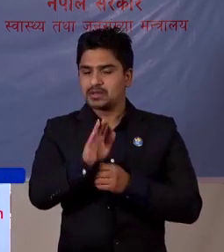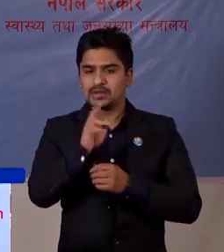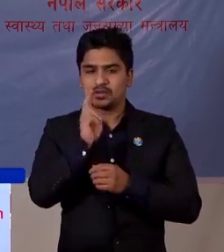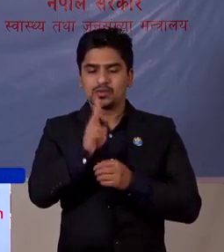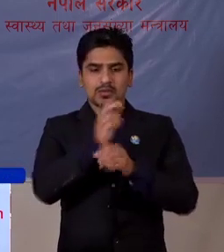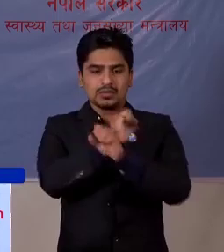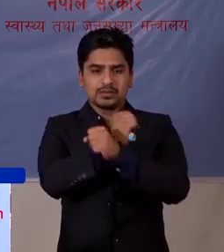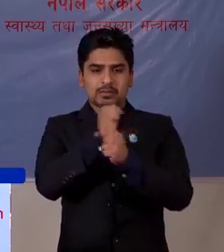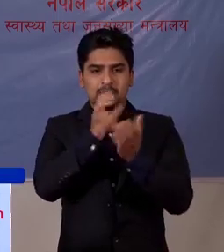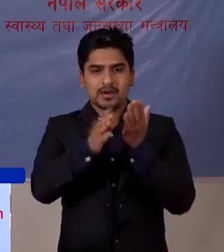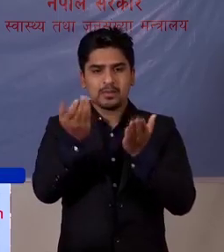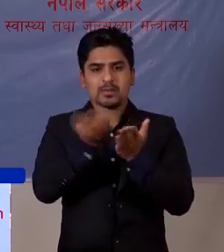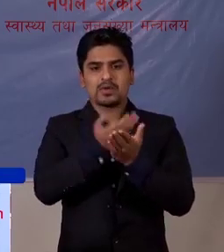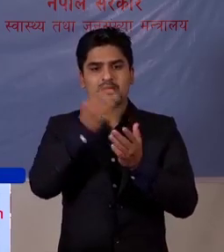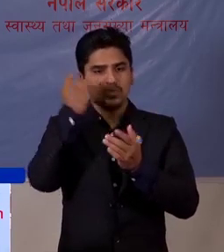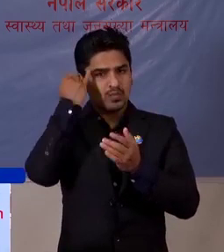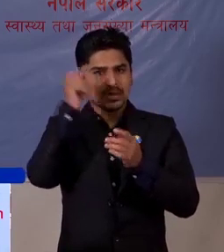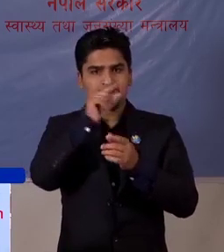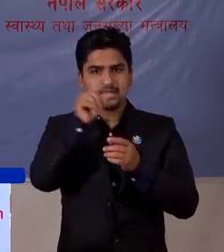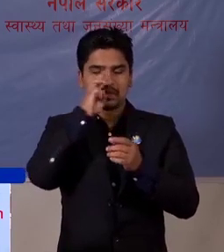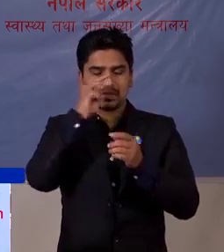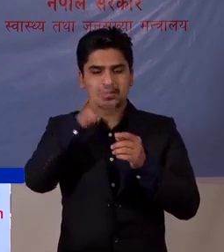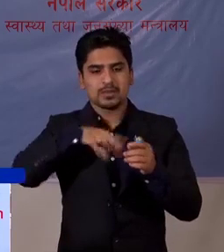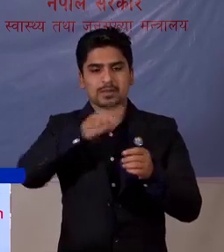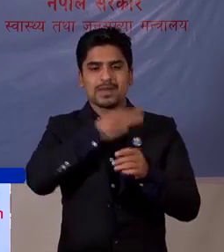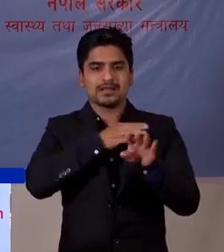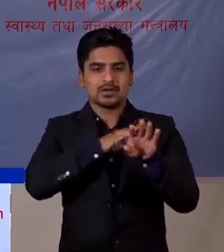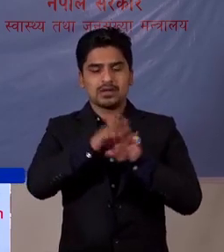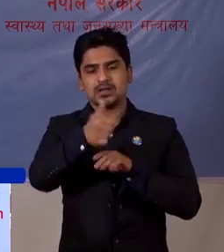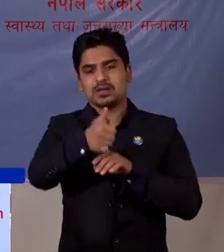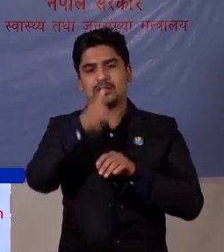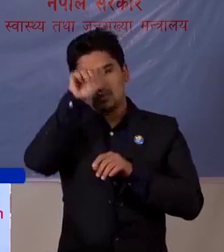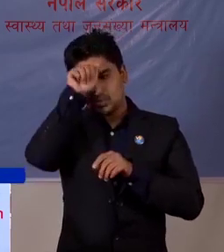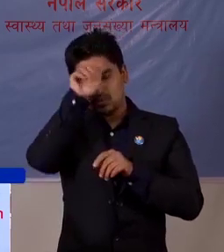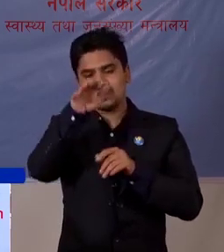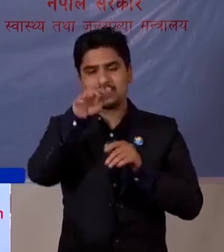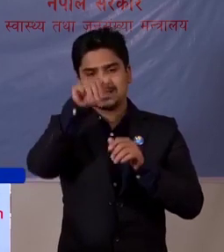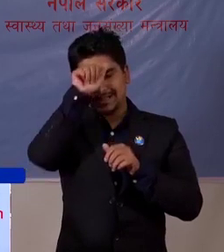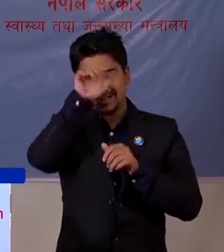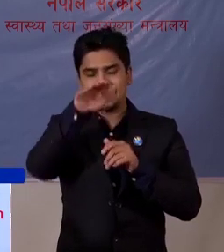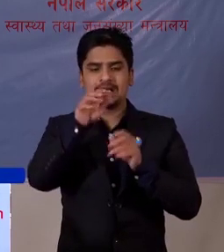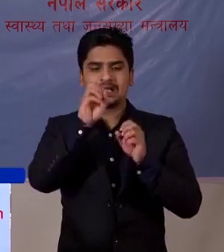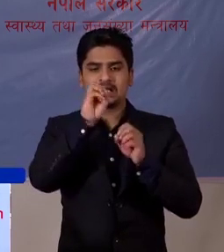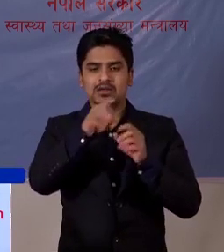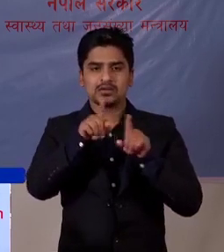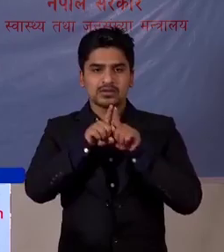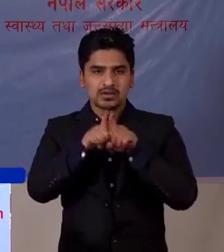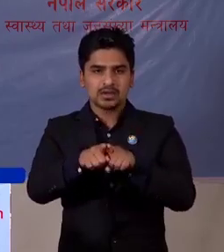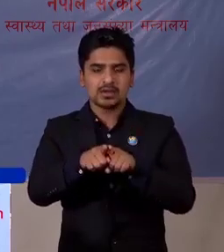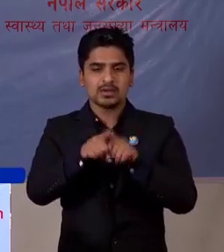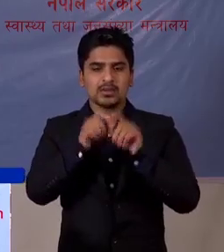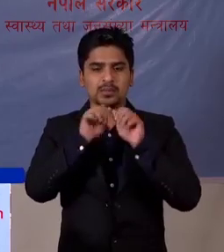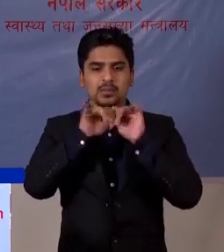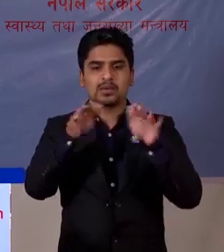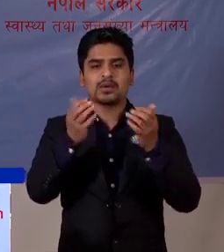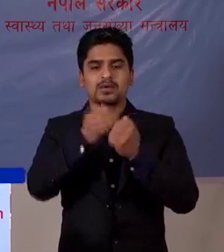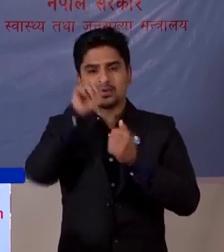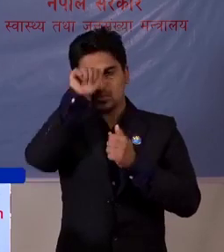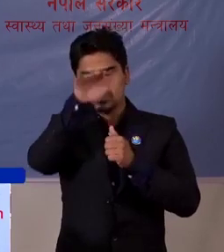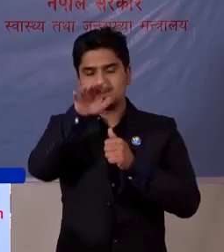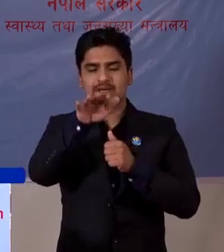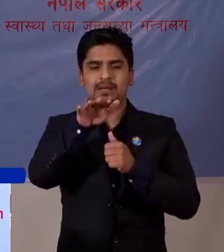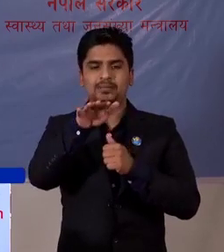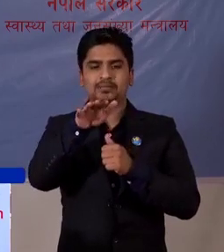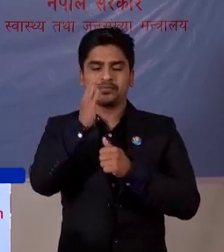यो सङ्क्रमणबाट जोगिने उपायका बारेमा सर्वसाधारणलाई सही सूचना तथा जानकारी दिनुका साथै प्रवाह गरिएको सूचना